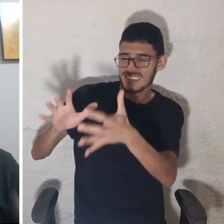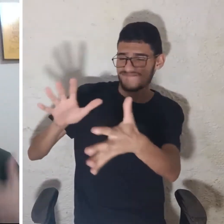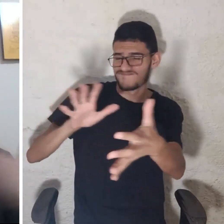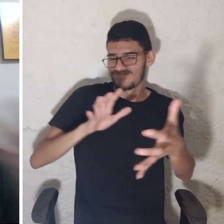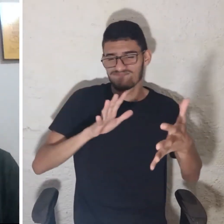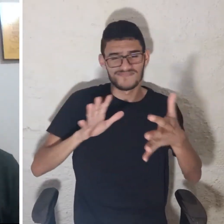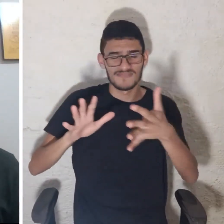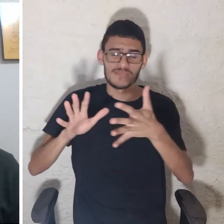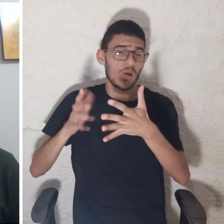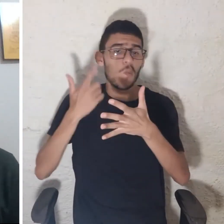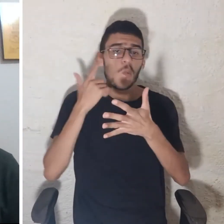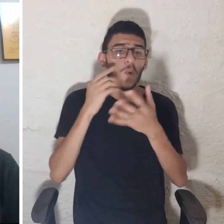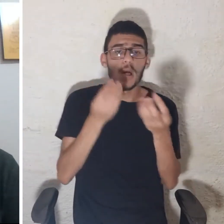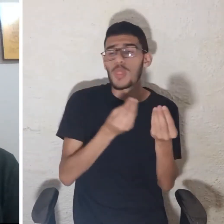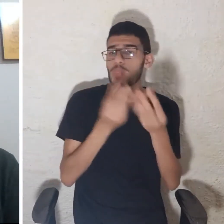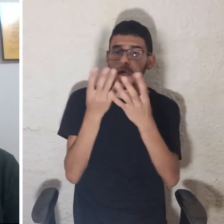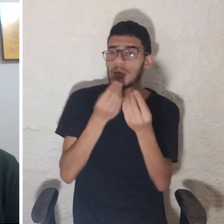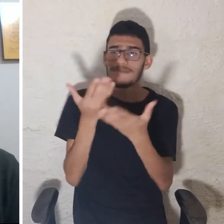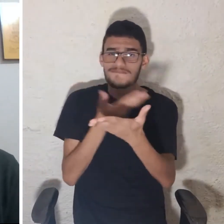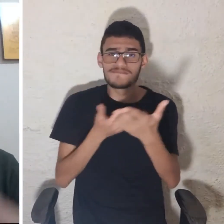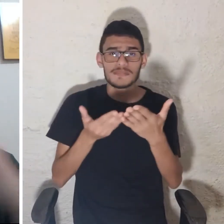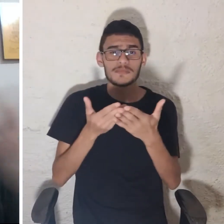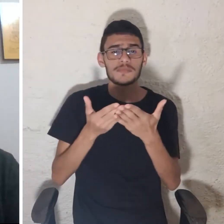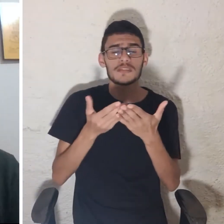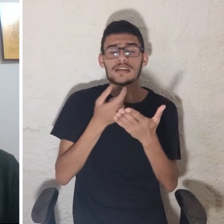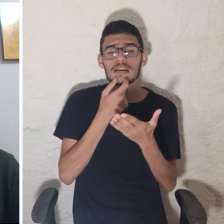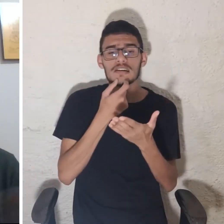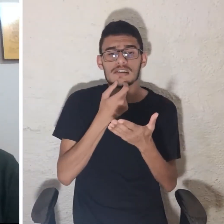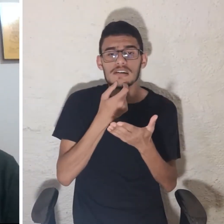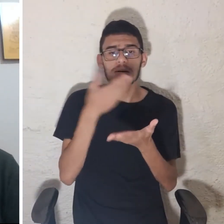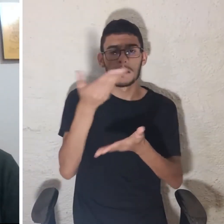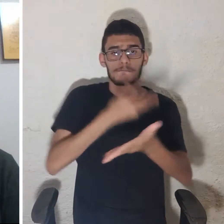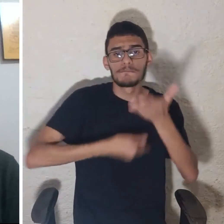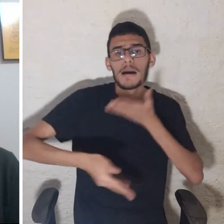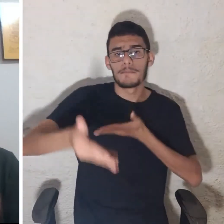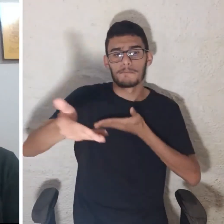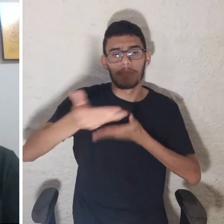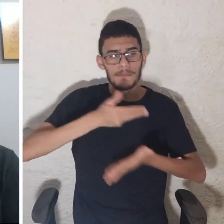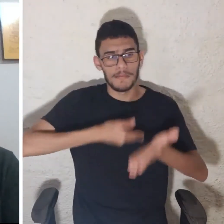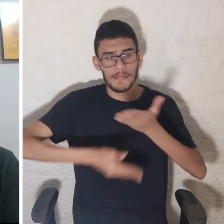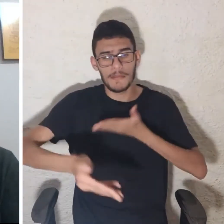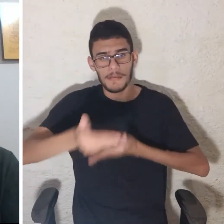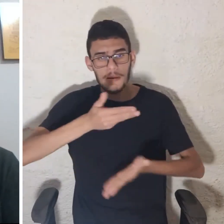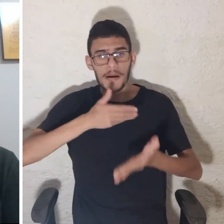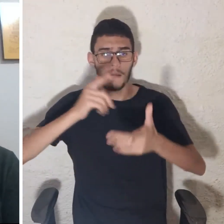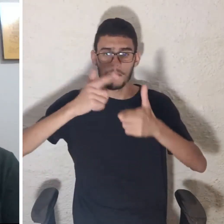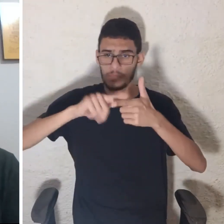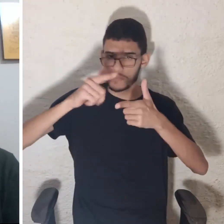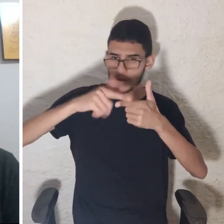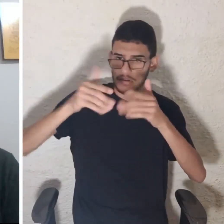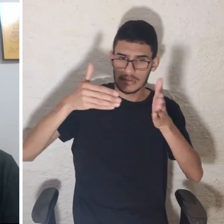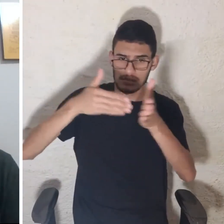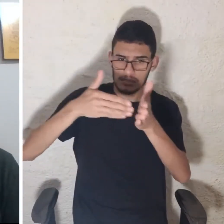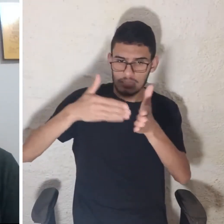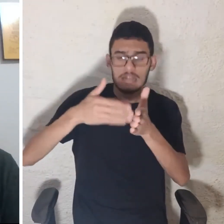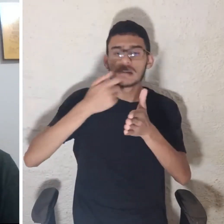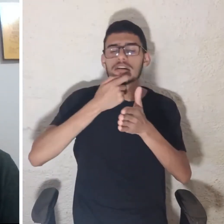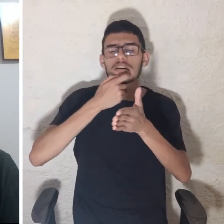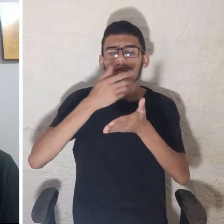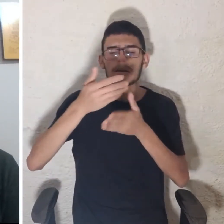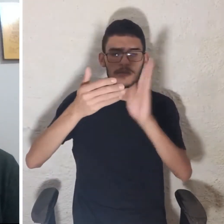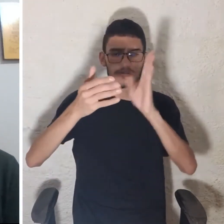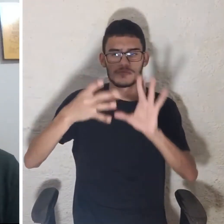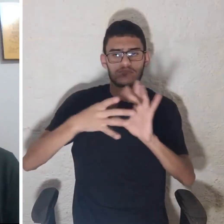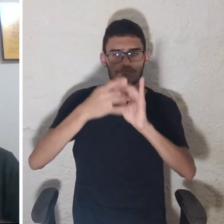em guerra, não podiam mandar seus produtos para cá. Então, o país que mais mandou produtos para cá e que resolveu também o seu problema lá do bloqueio continental